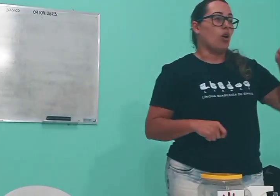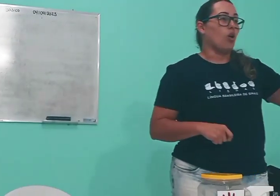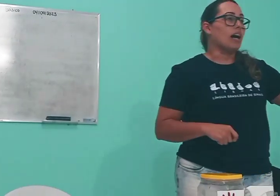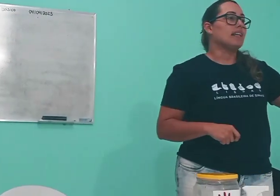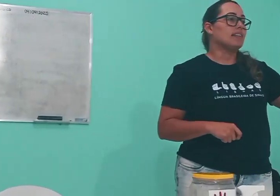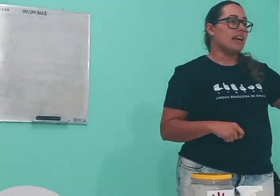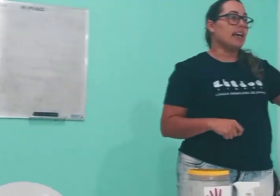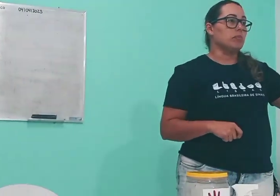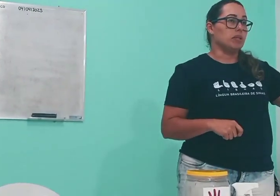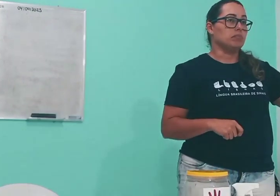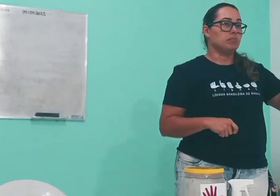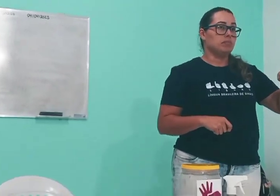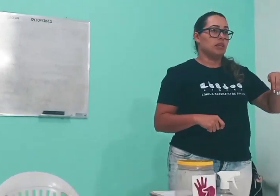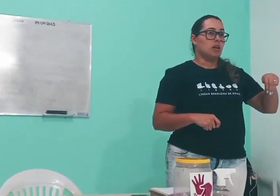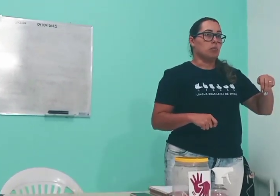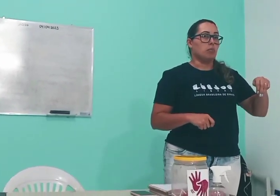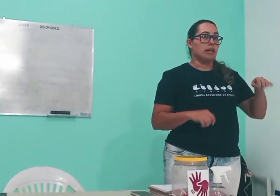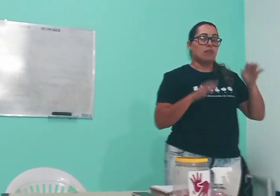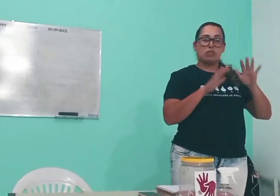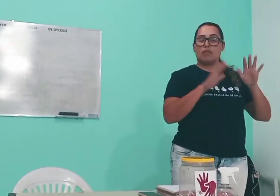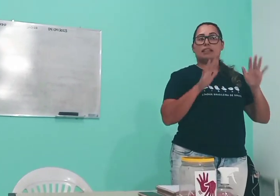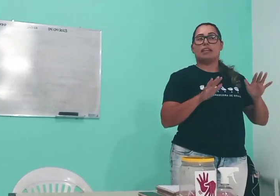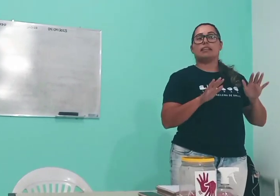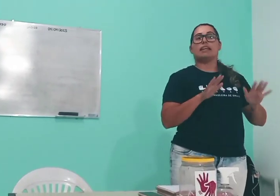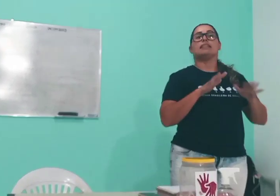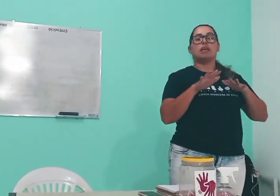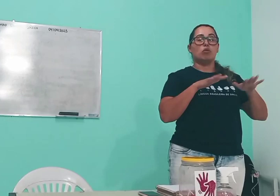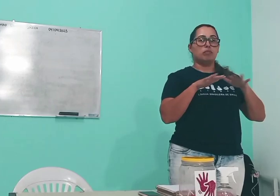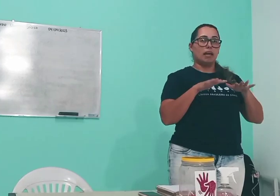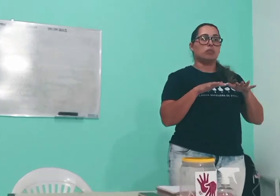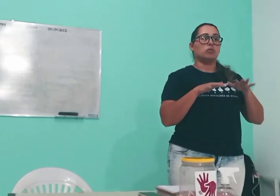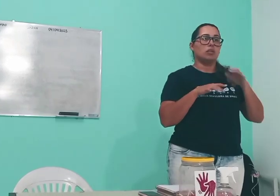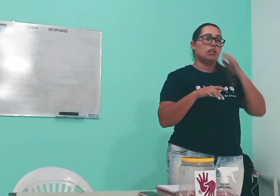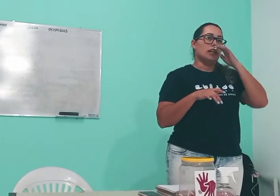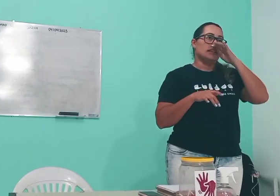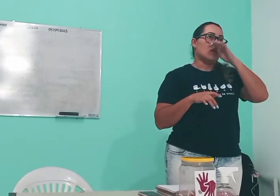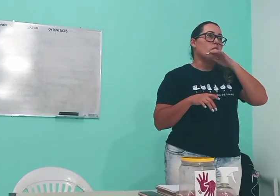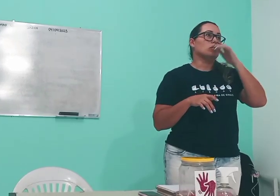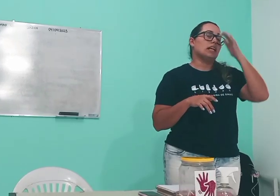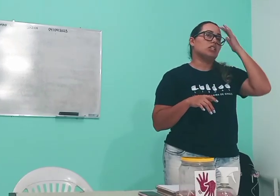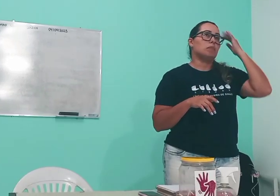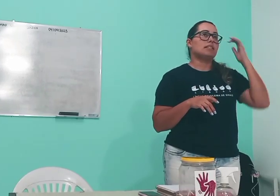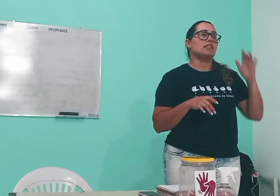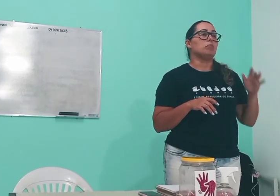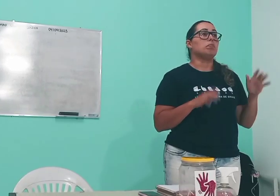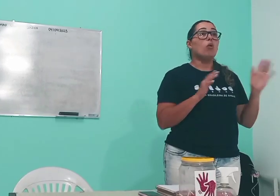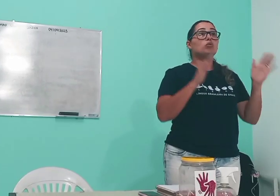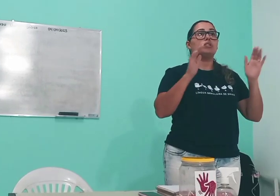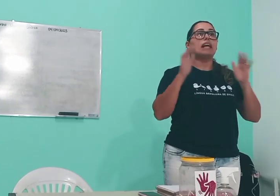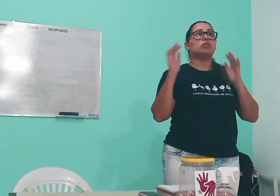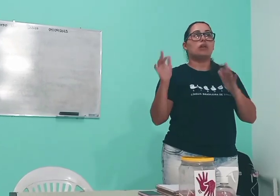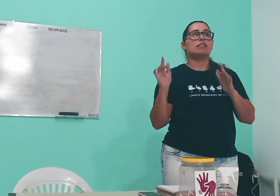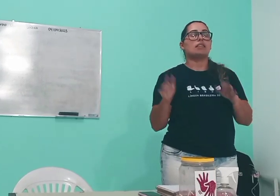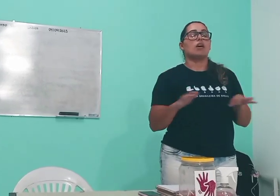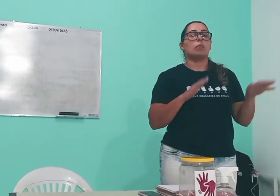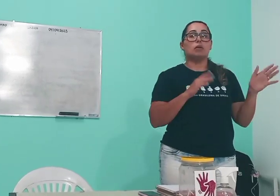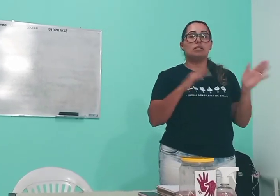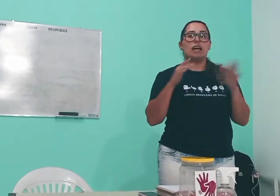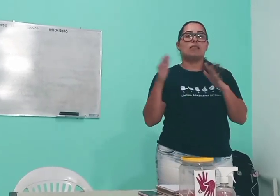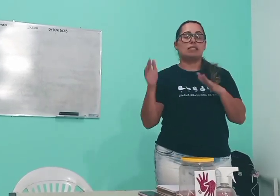coloca a letra M. Porque aí você vai entender que tem movimento. Né? Quando tem tipo assim, ponto de articulação, para não precisar fazer